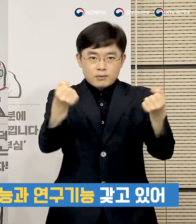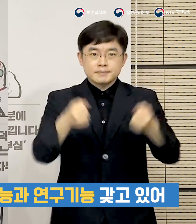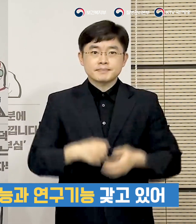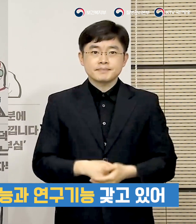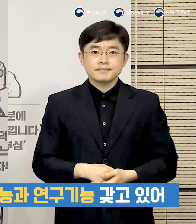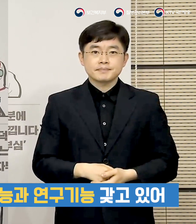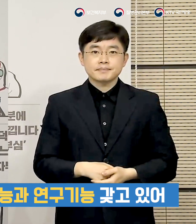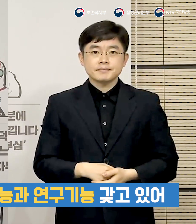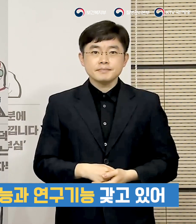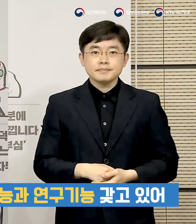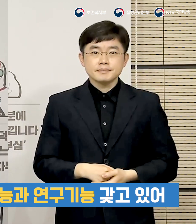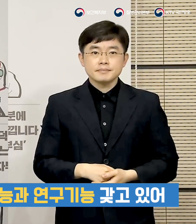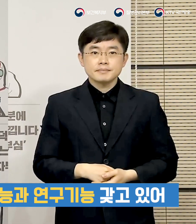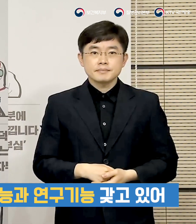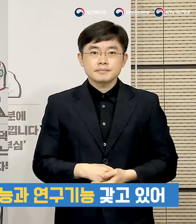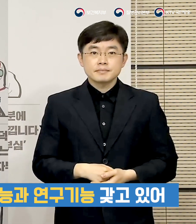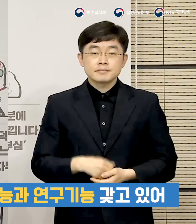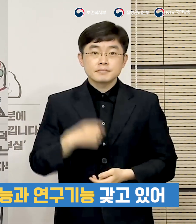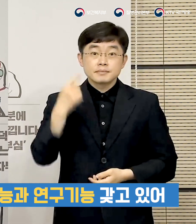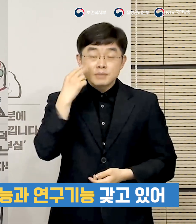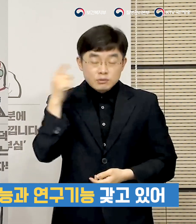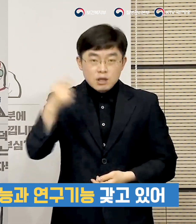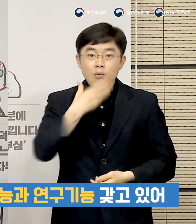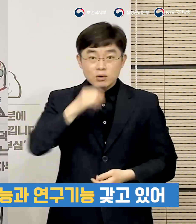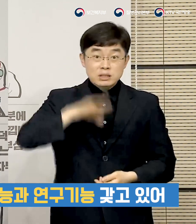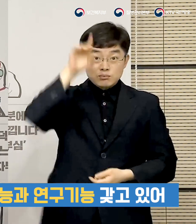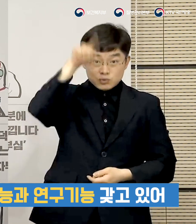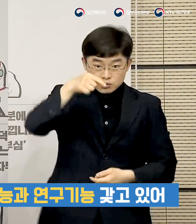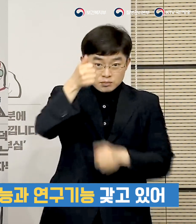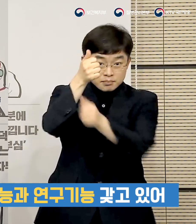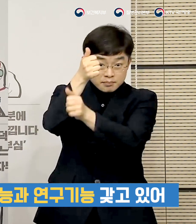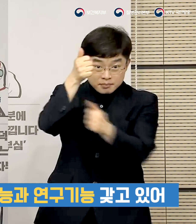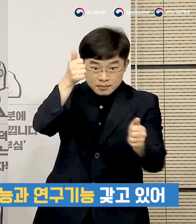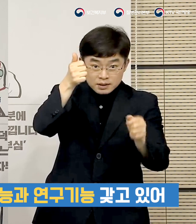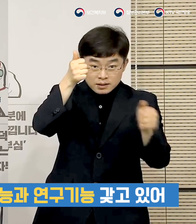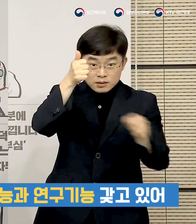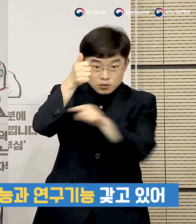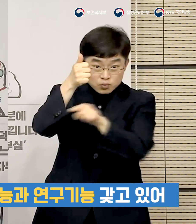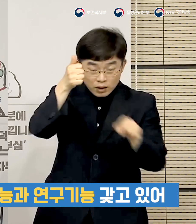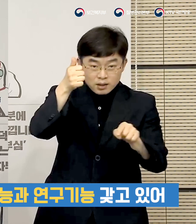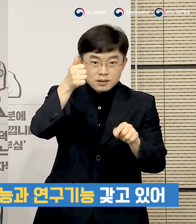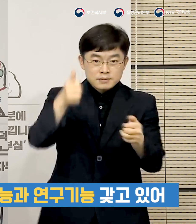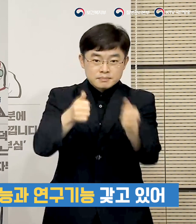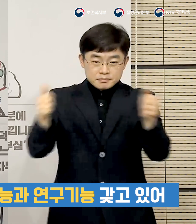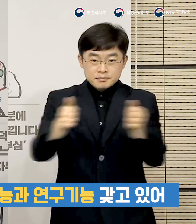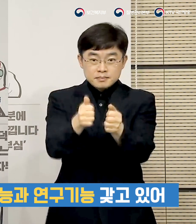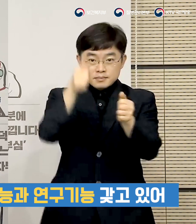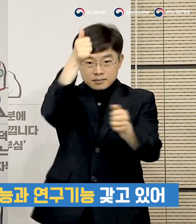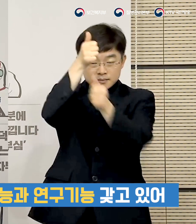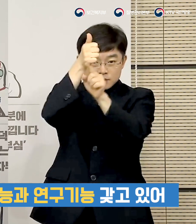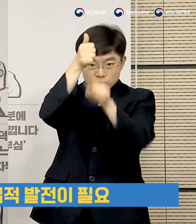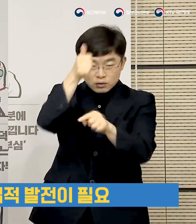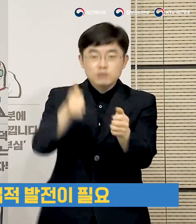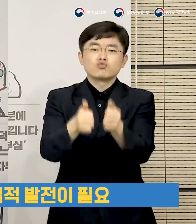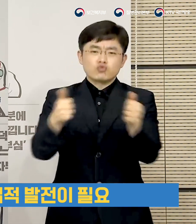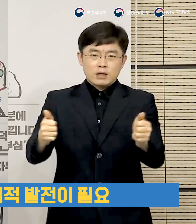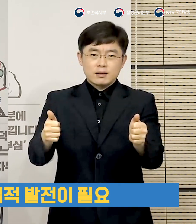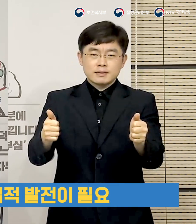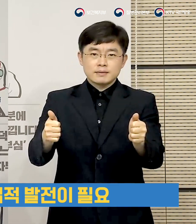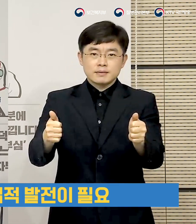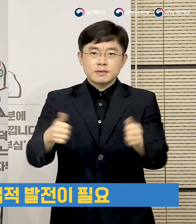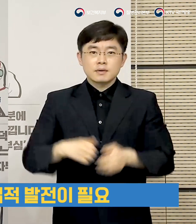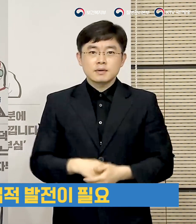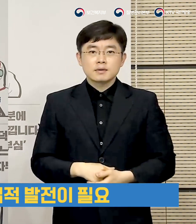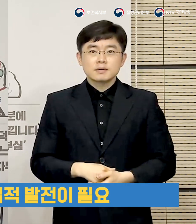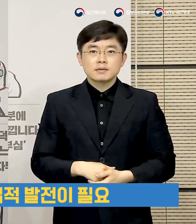미국 보건복지부라고 할 수 있는 DHS 밑에 CDC와 NIH가 병렬해서 운영하고 있는 부분들입니다. 그래서 국제적인